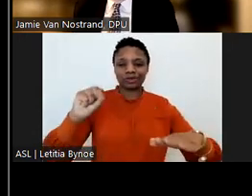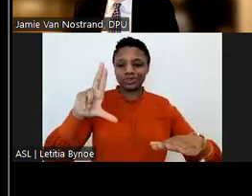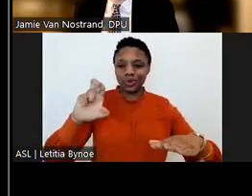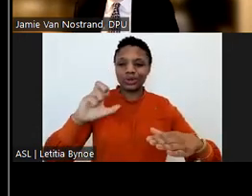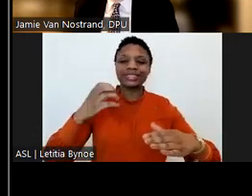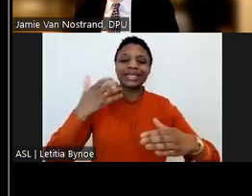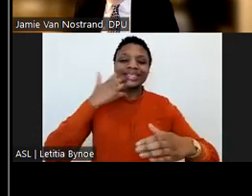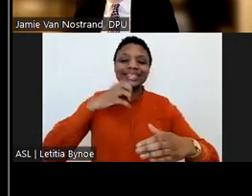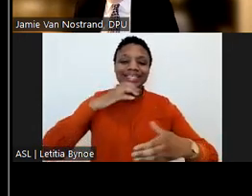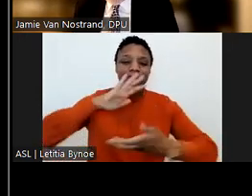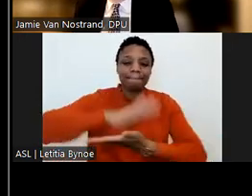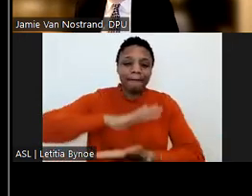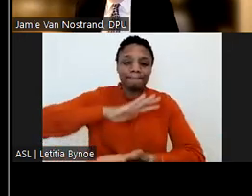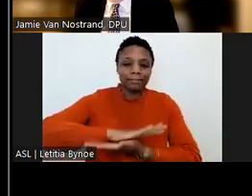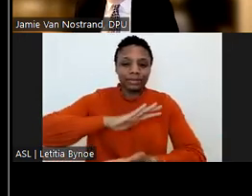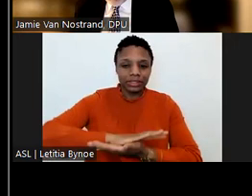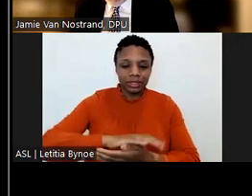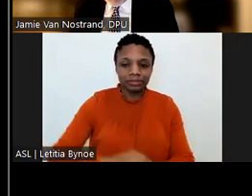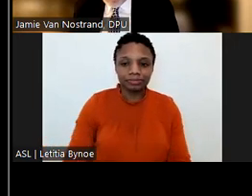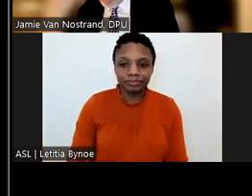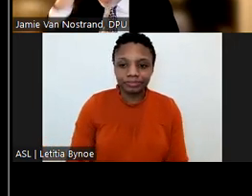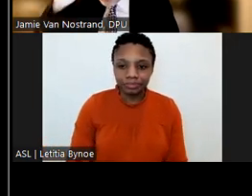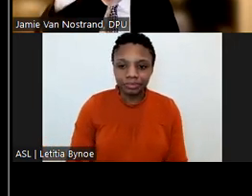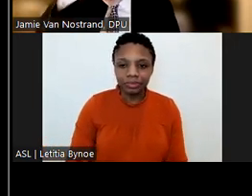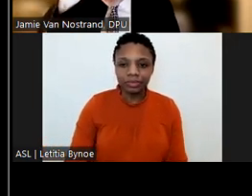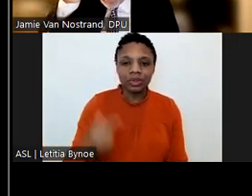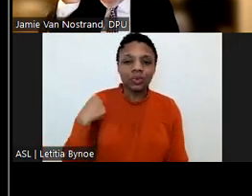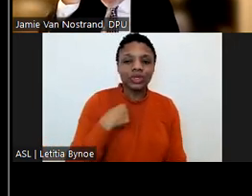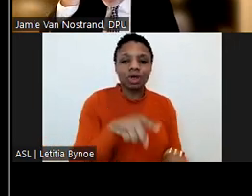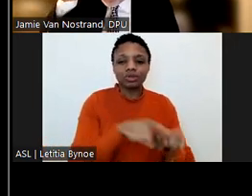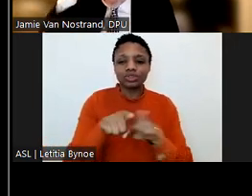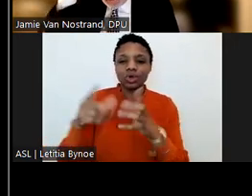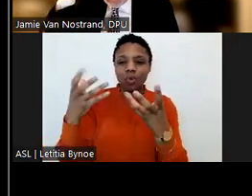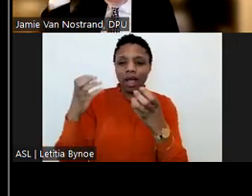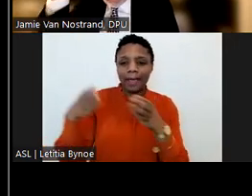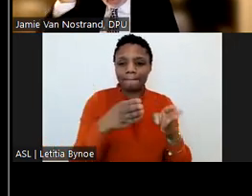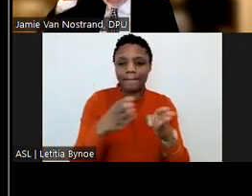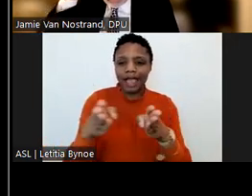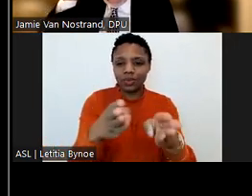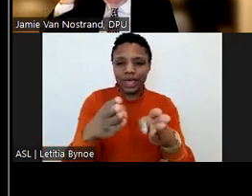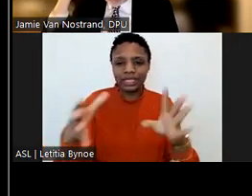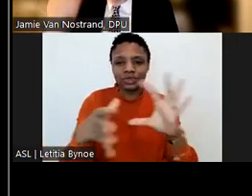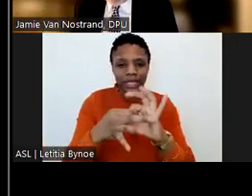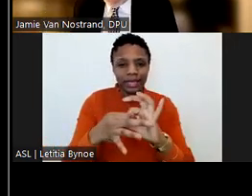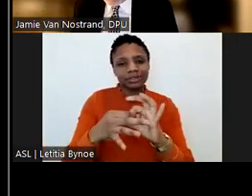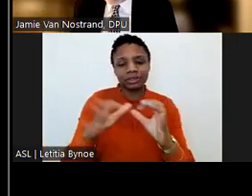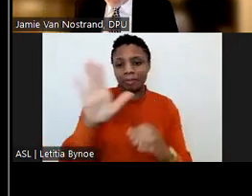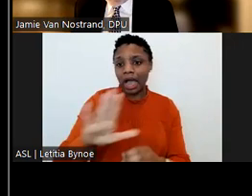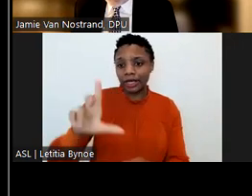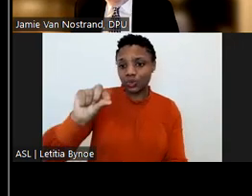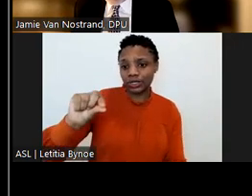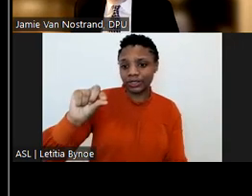eh otra de las cosas que vamos a hacer es asegurarnos qué